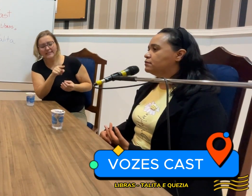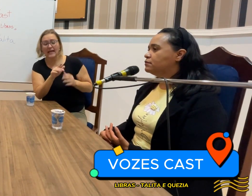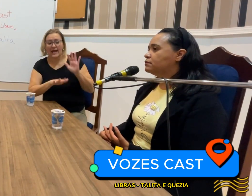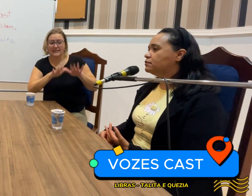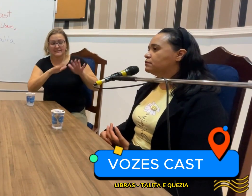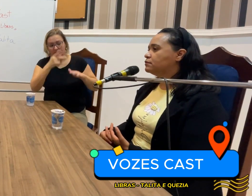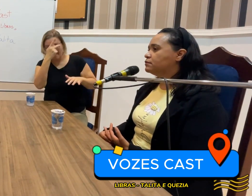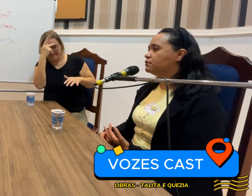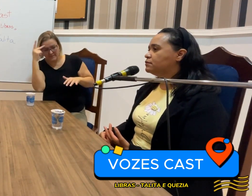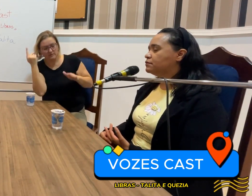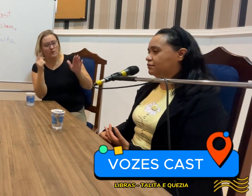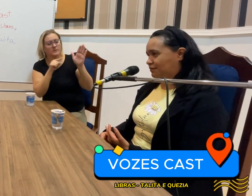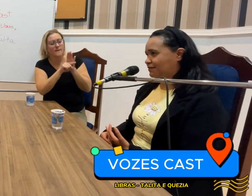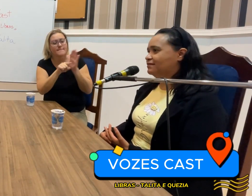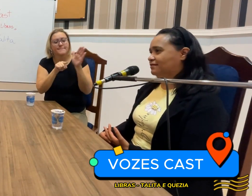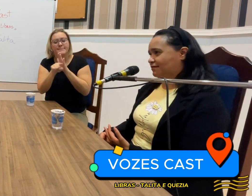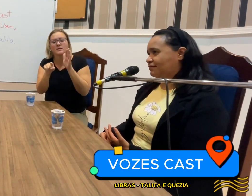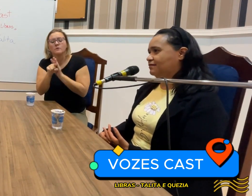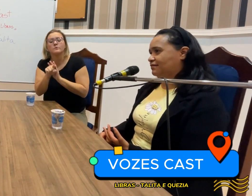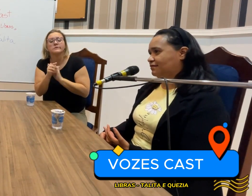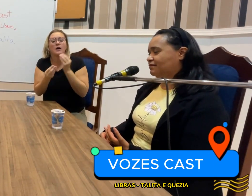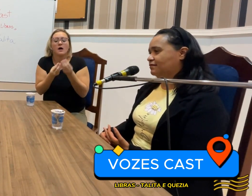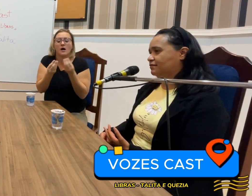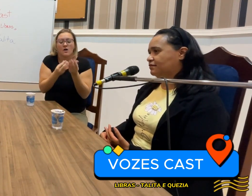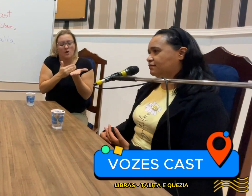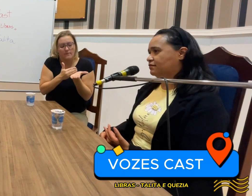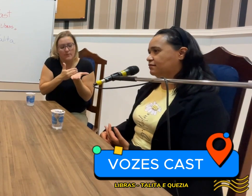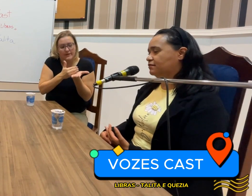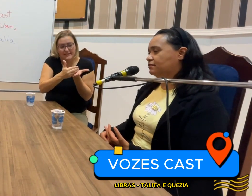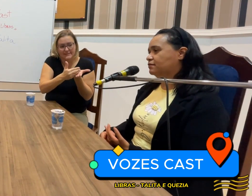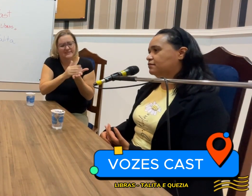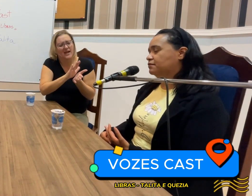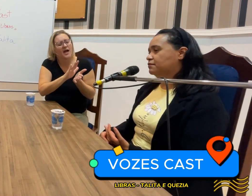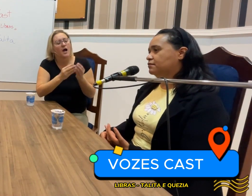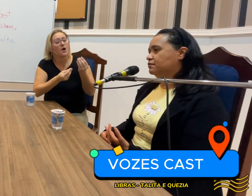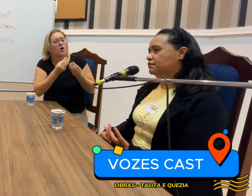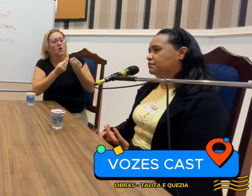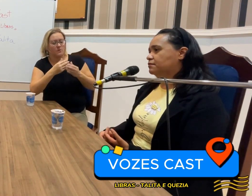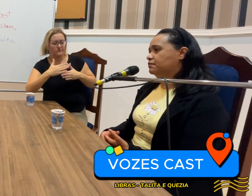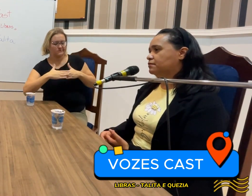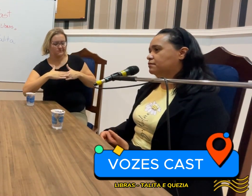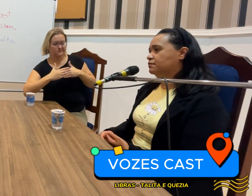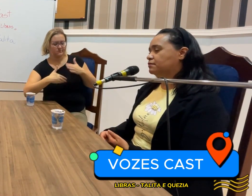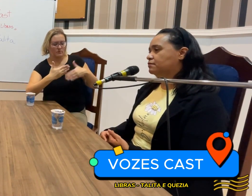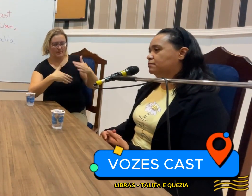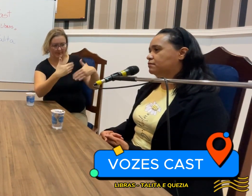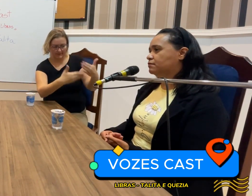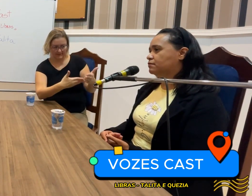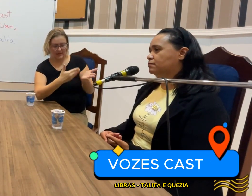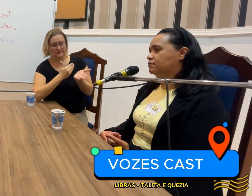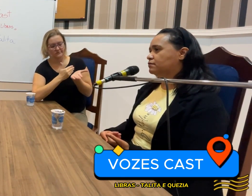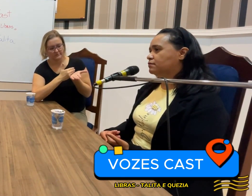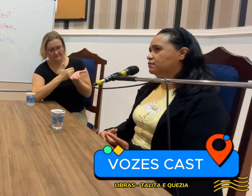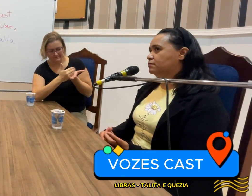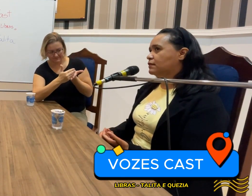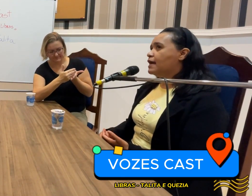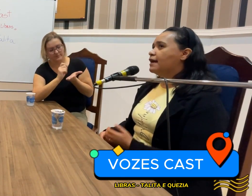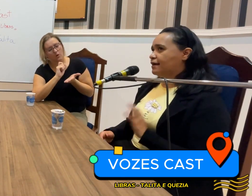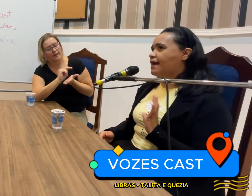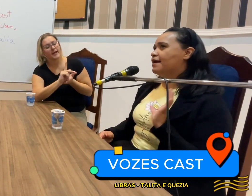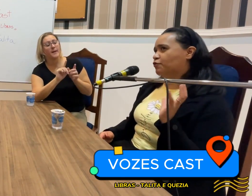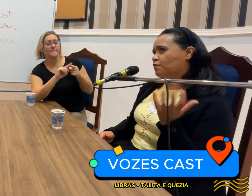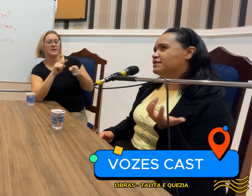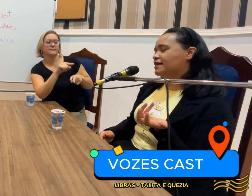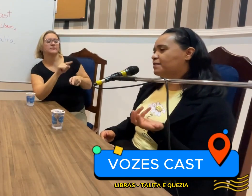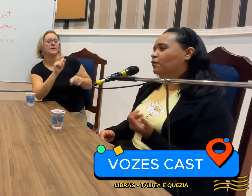perguntam como que eu inicio? E como é esse processo de início? Porque você iniciou pela questão profissional. E